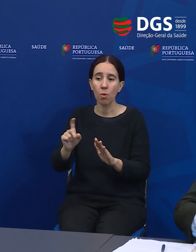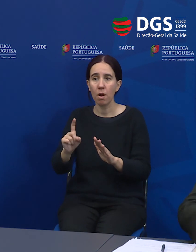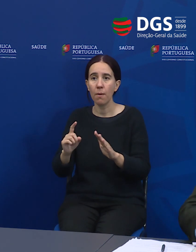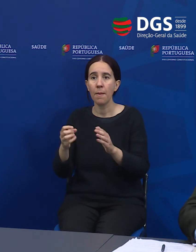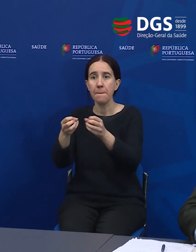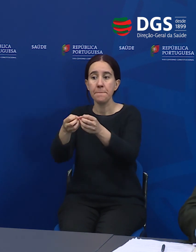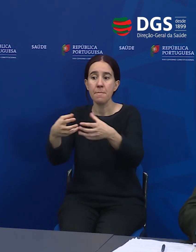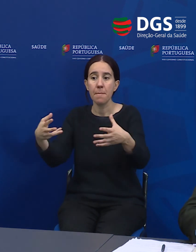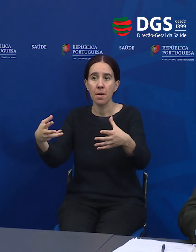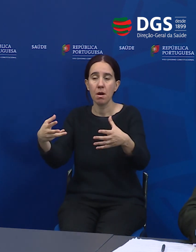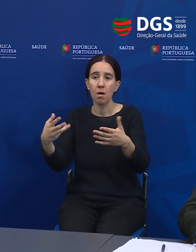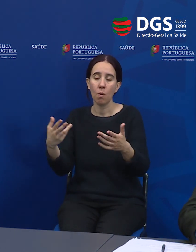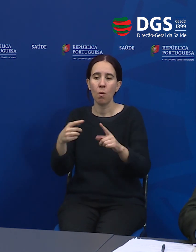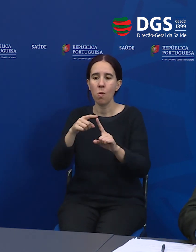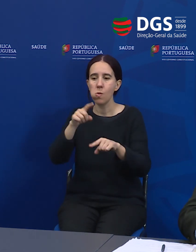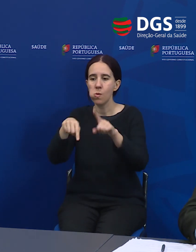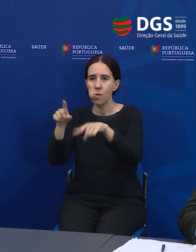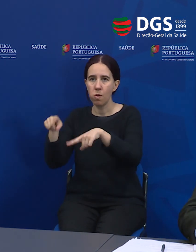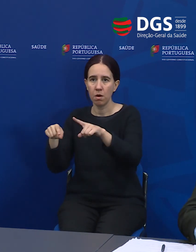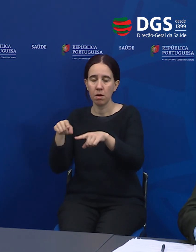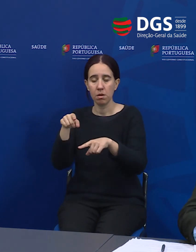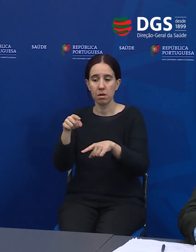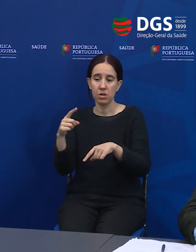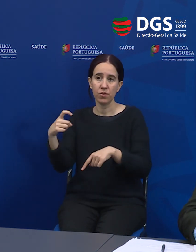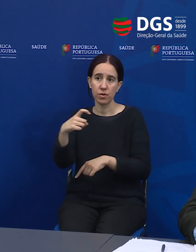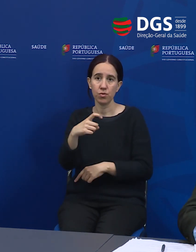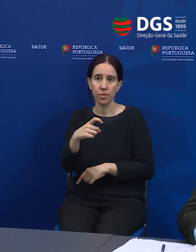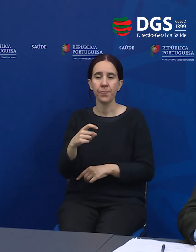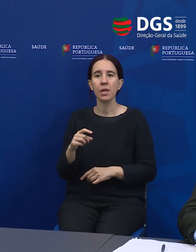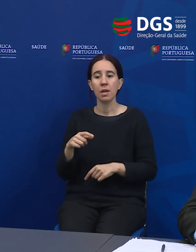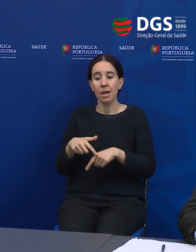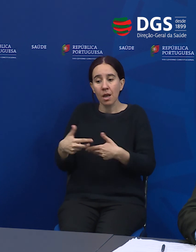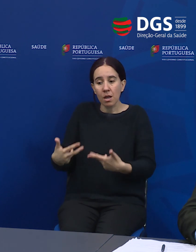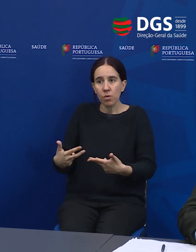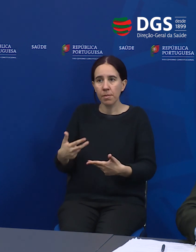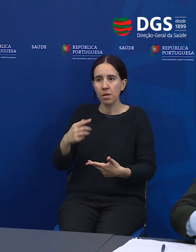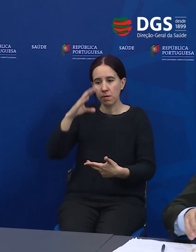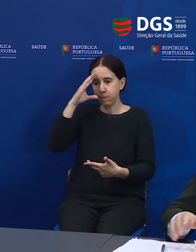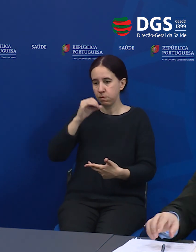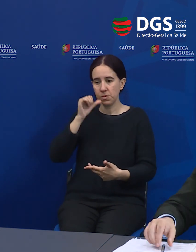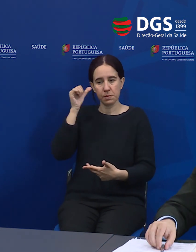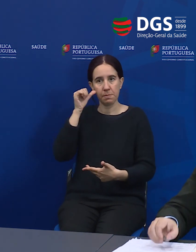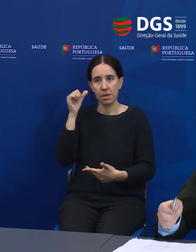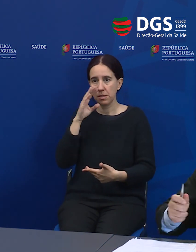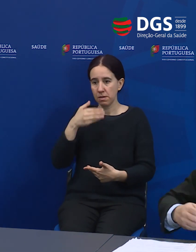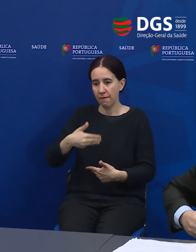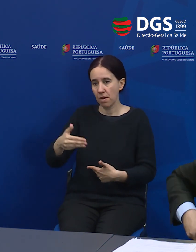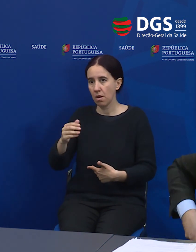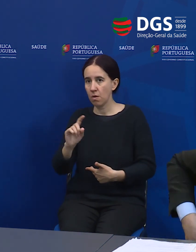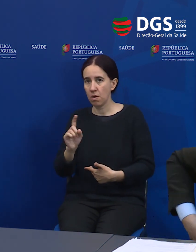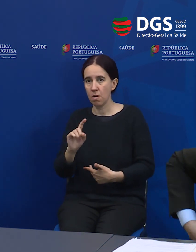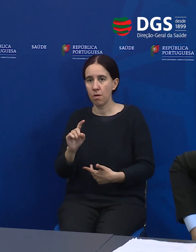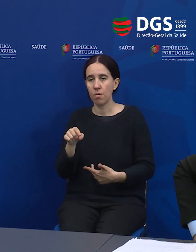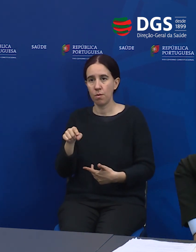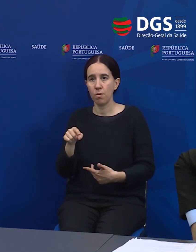picos ou ondas deste deste vírus naturalmente ainda não sabemos se vai ou não vai